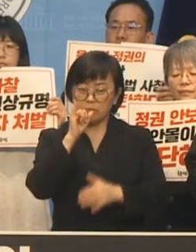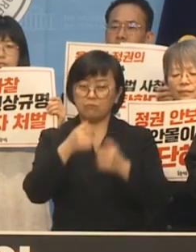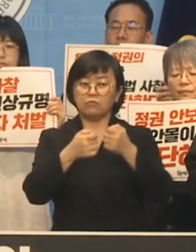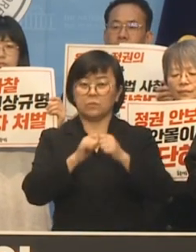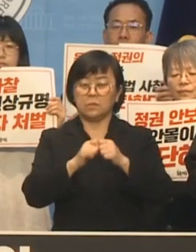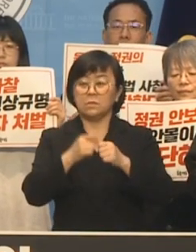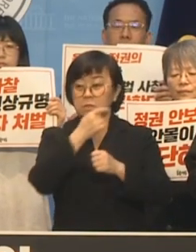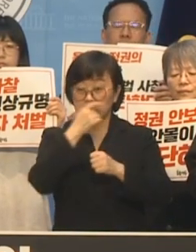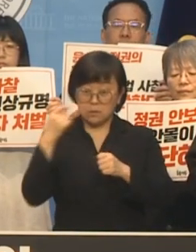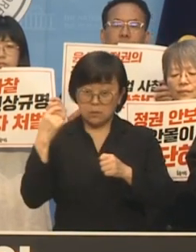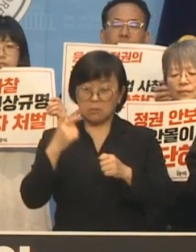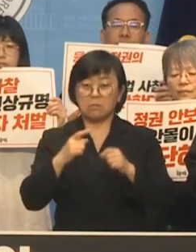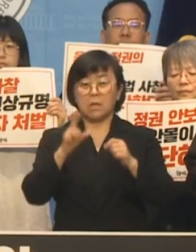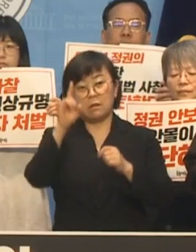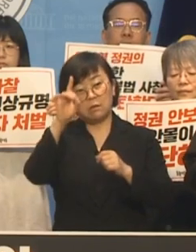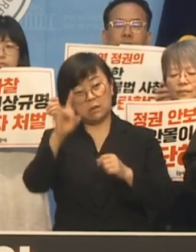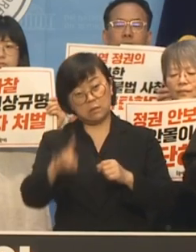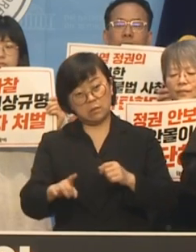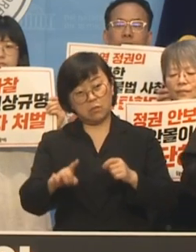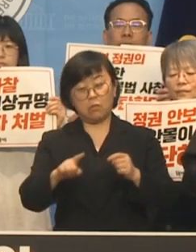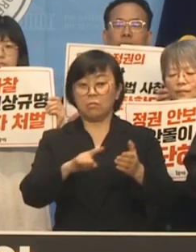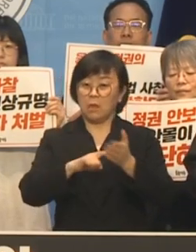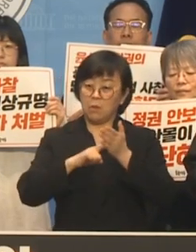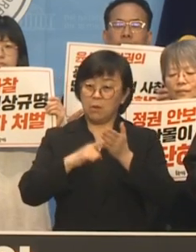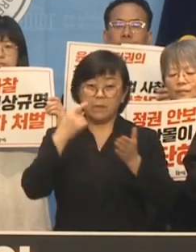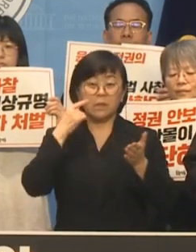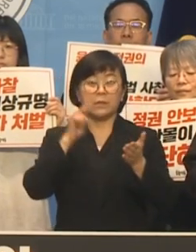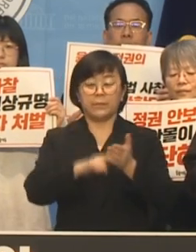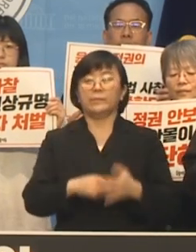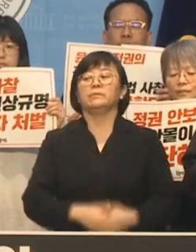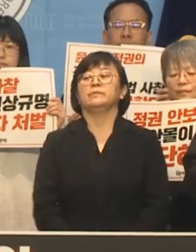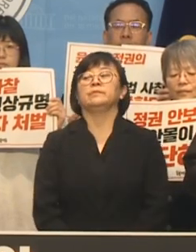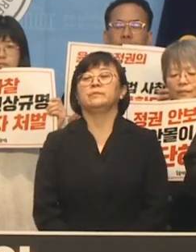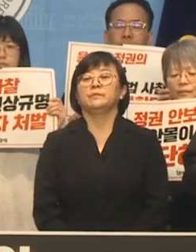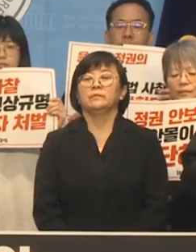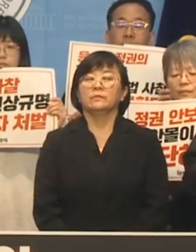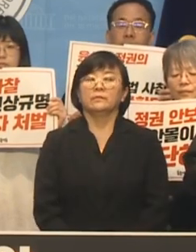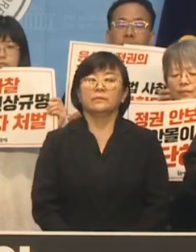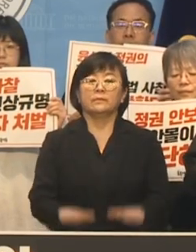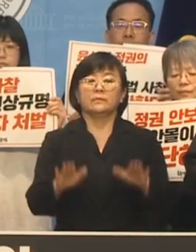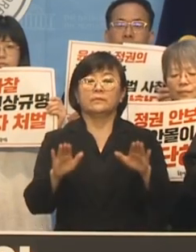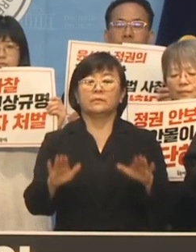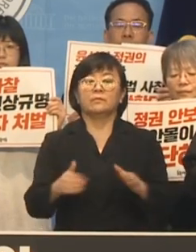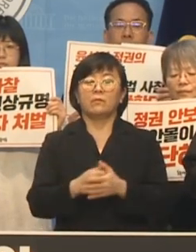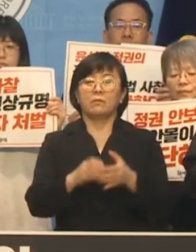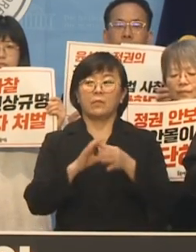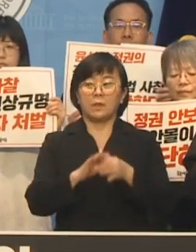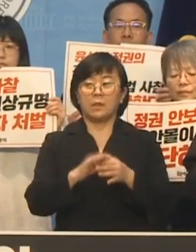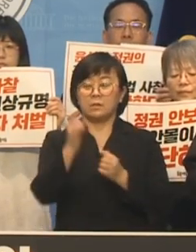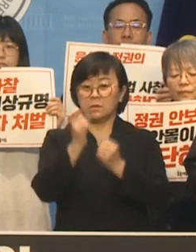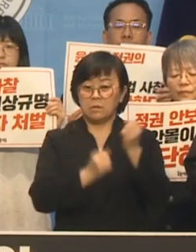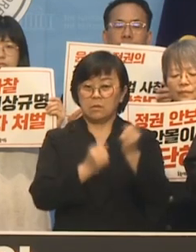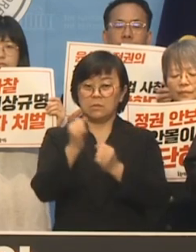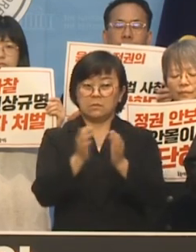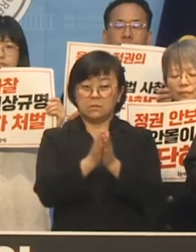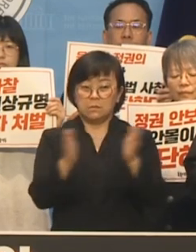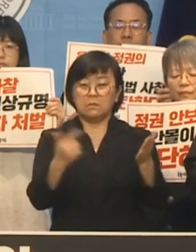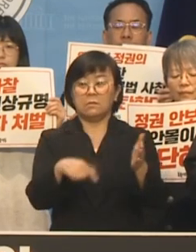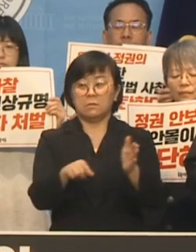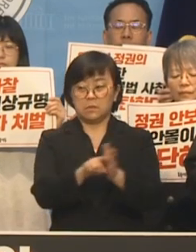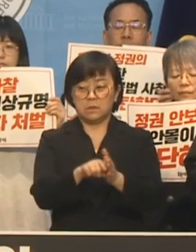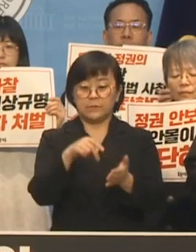구체적인 증거들로 하나씩 자꾸 발견되고 있습니다. 그래서 오늘 이것과 관련된 기자회견을 하기 위해서